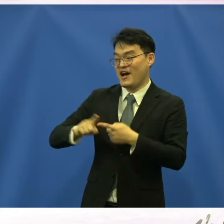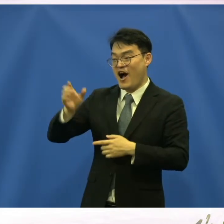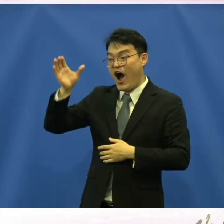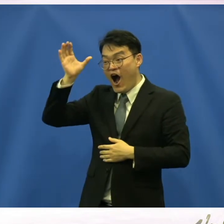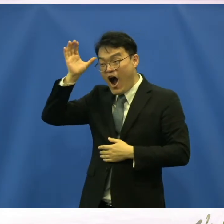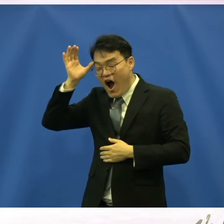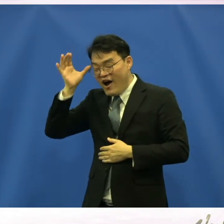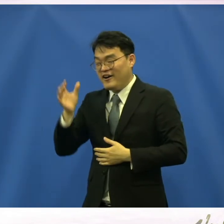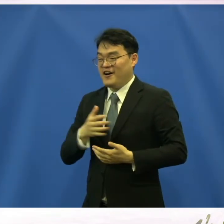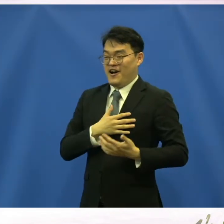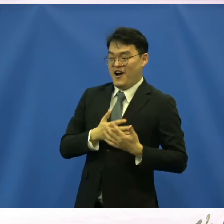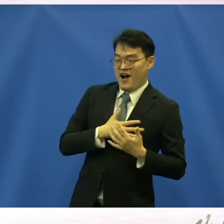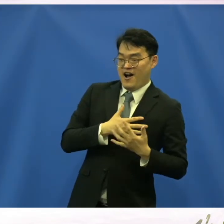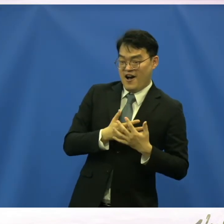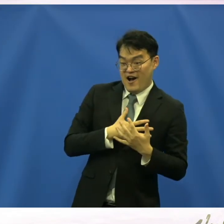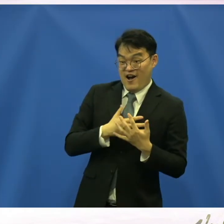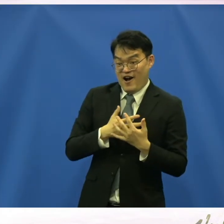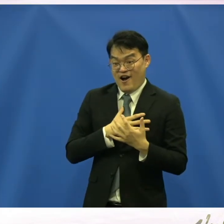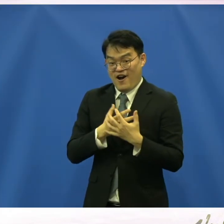일이 없으니까 인류에.